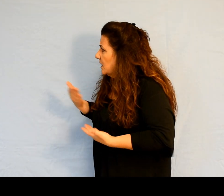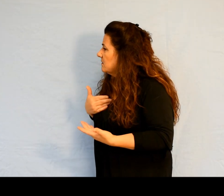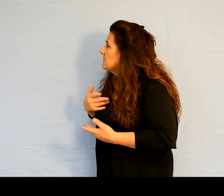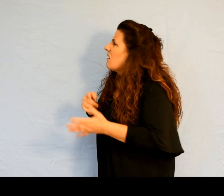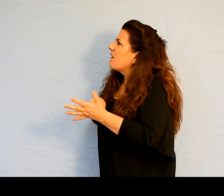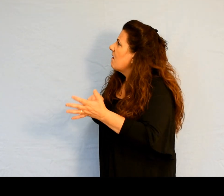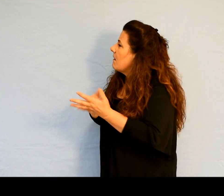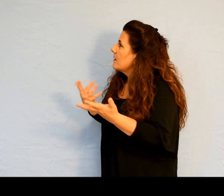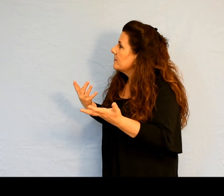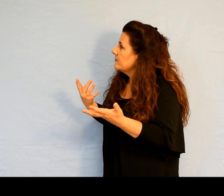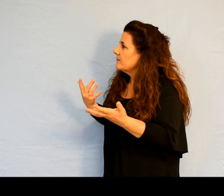Il leur répondra,